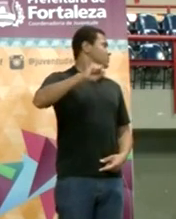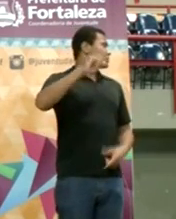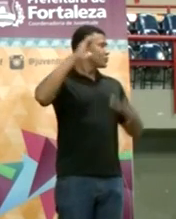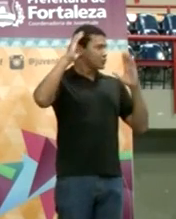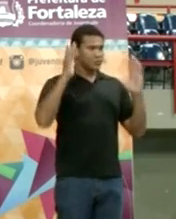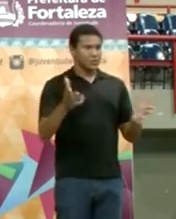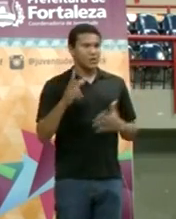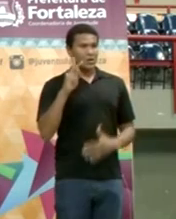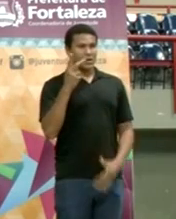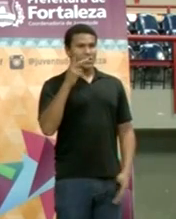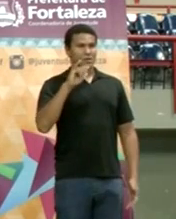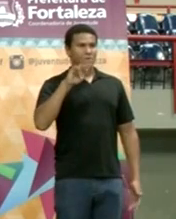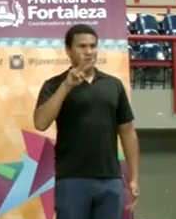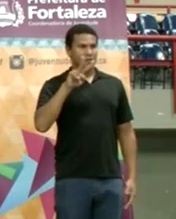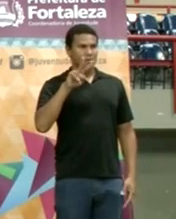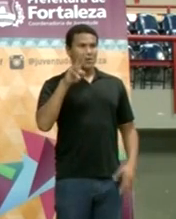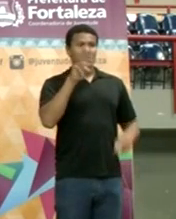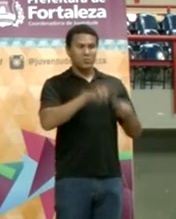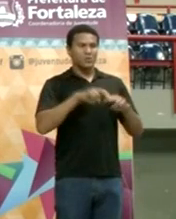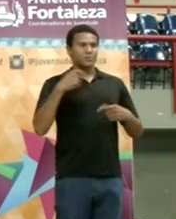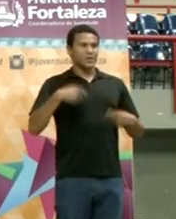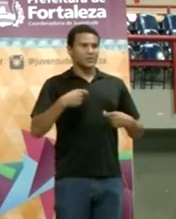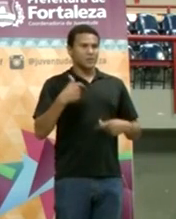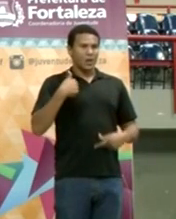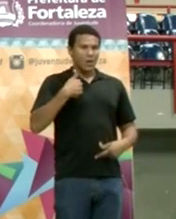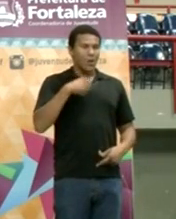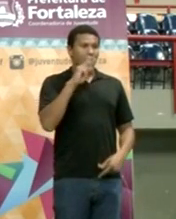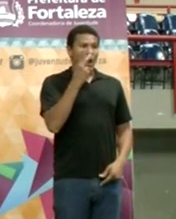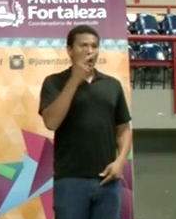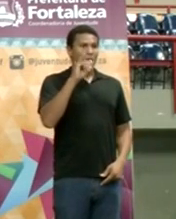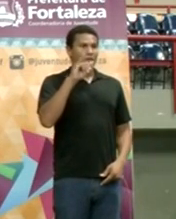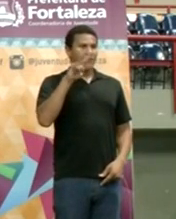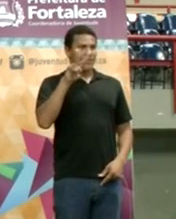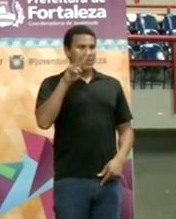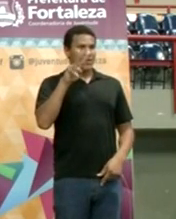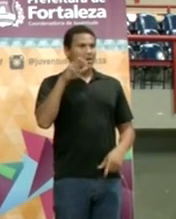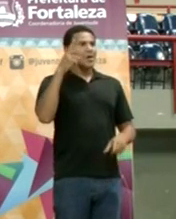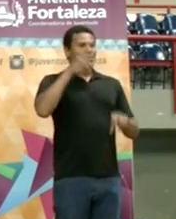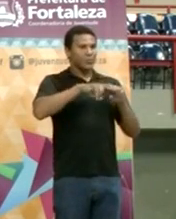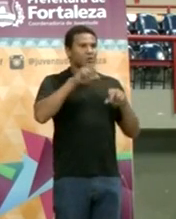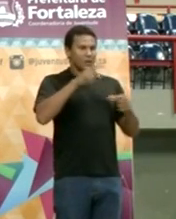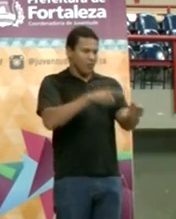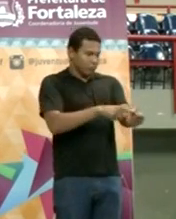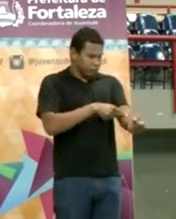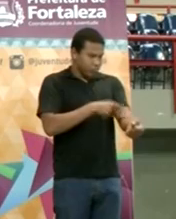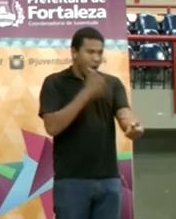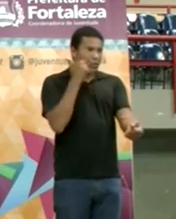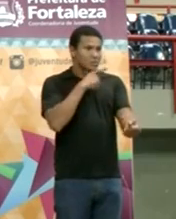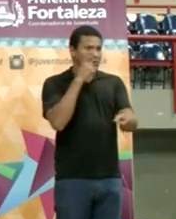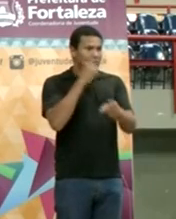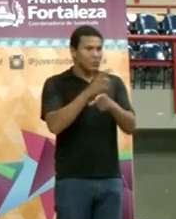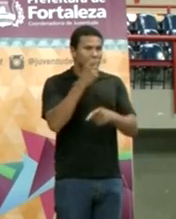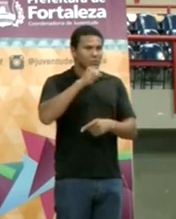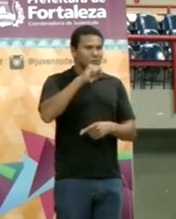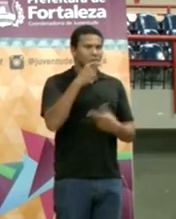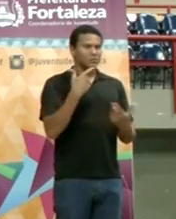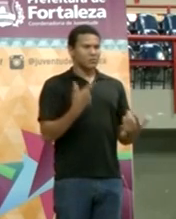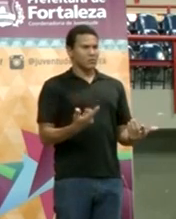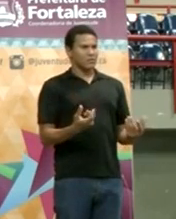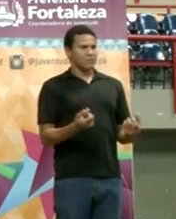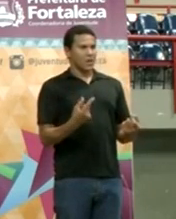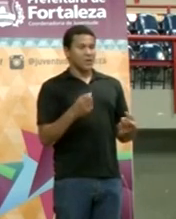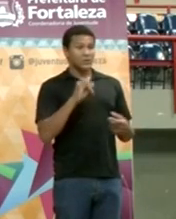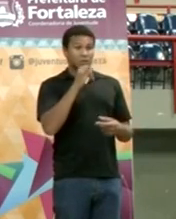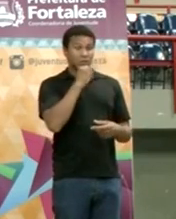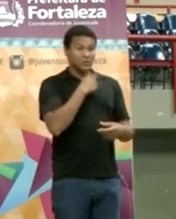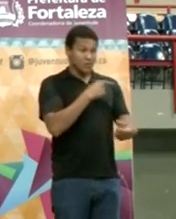anticorpos contra o HIV, é preciso que eu tenha HIV. Agora, se eu faço o exame sorológico e ele dá negativo,